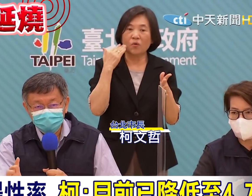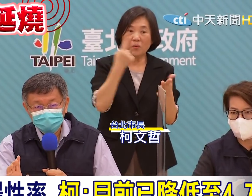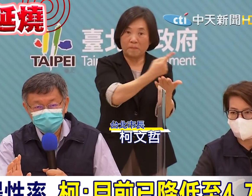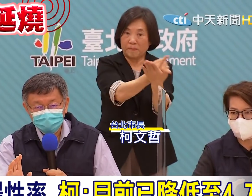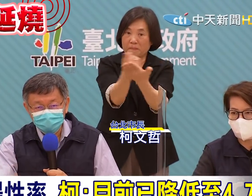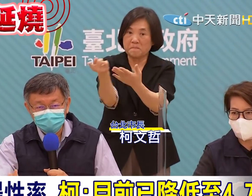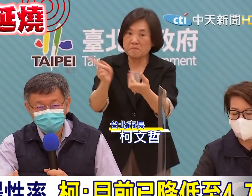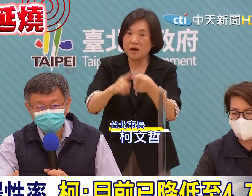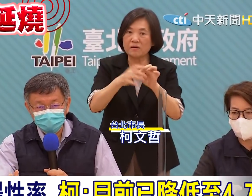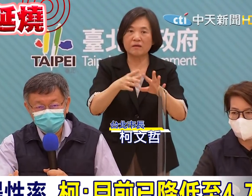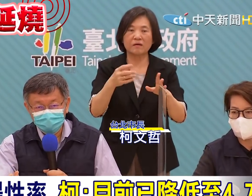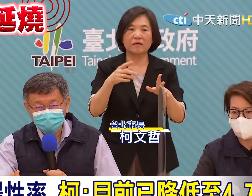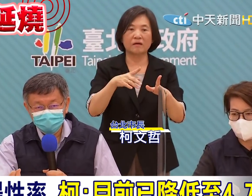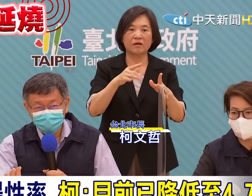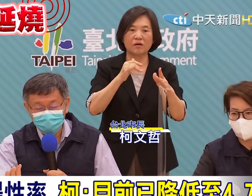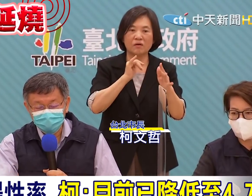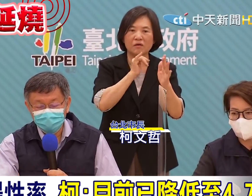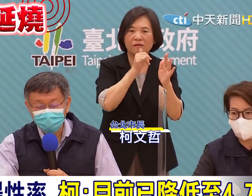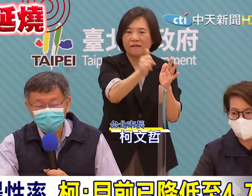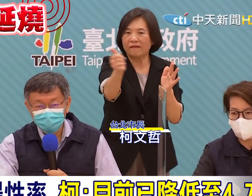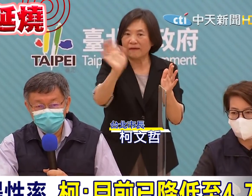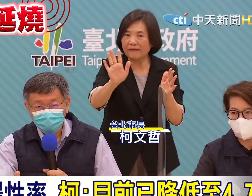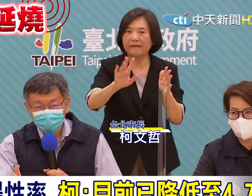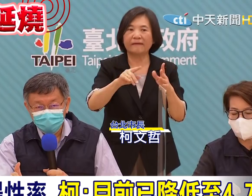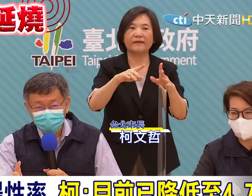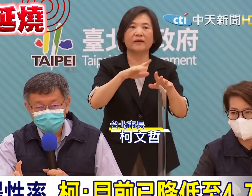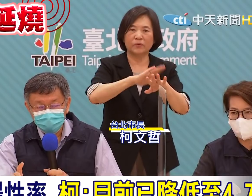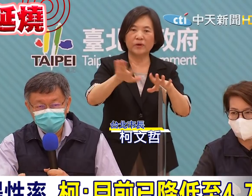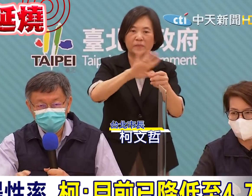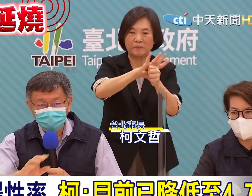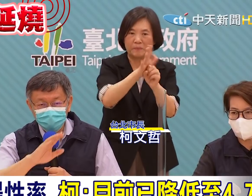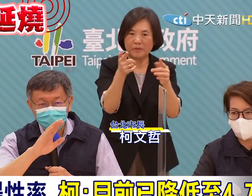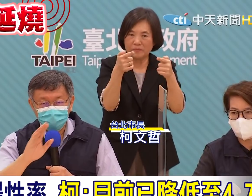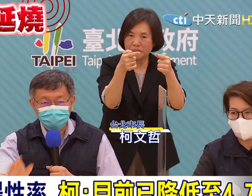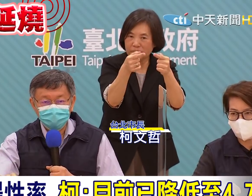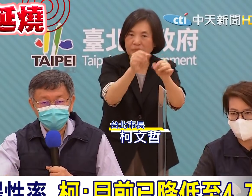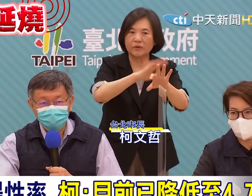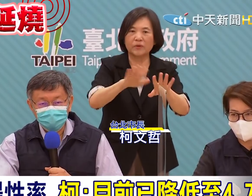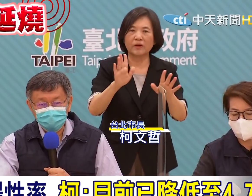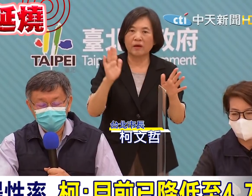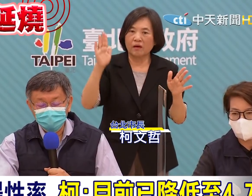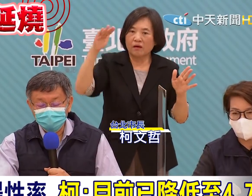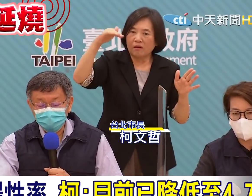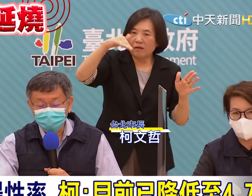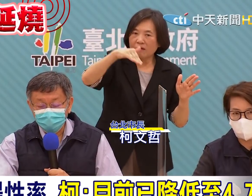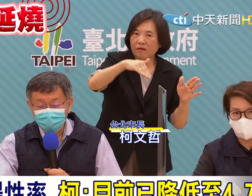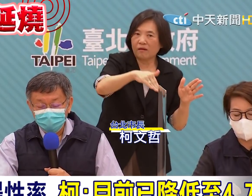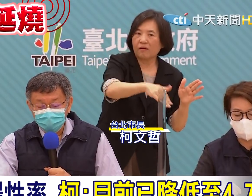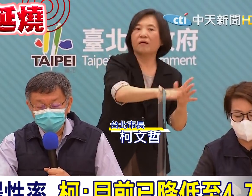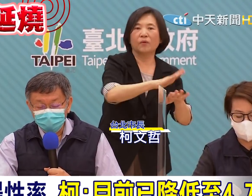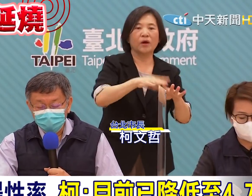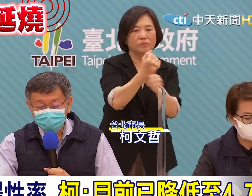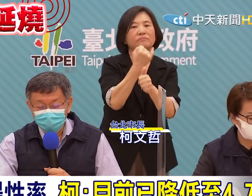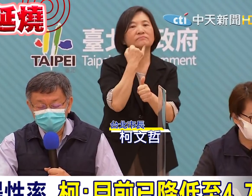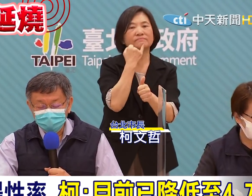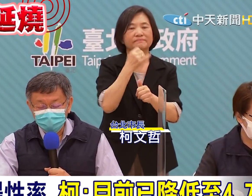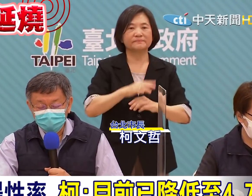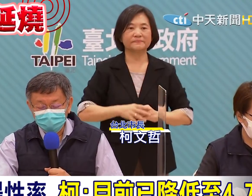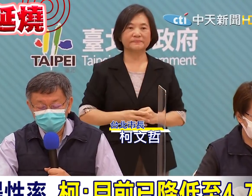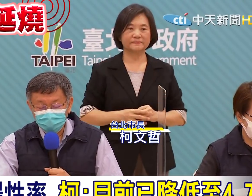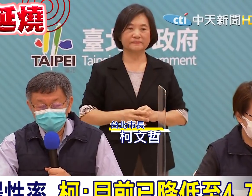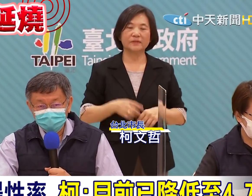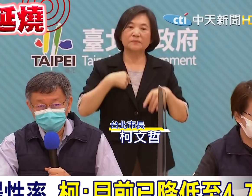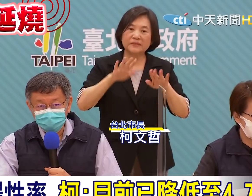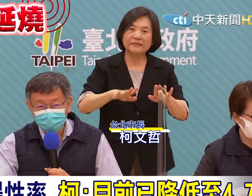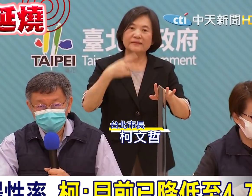都停止活动，降下来，这个疫情是慢慢可以掉下来，是可以控制的。所以我还是在这个地方